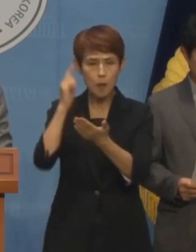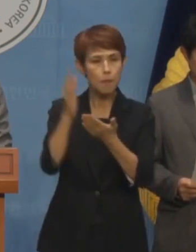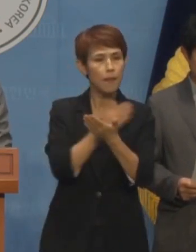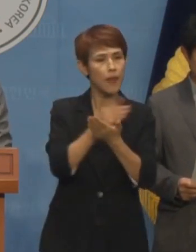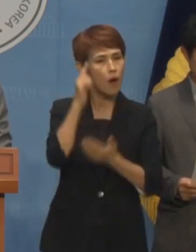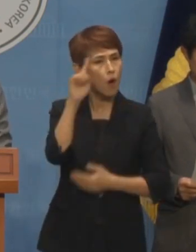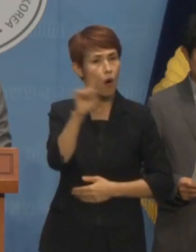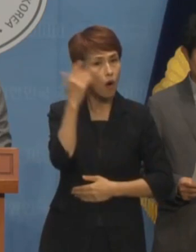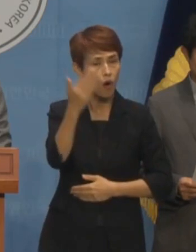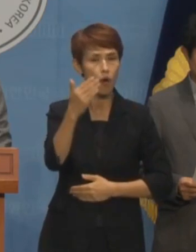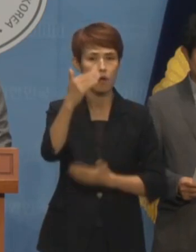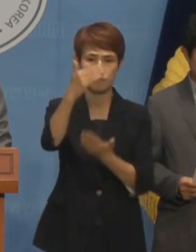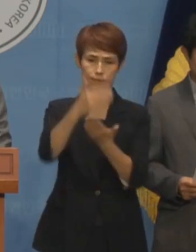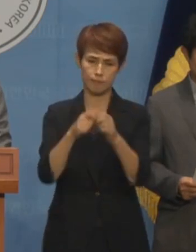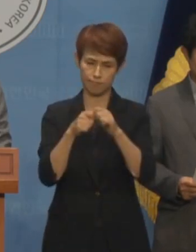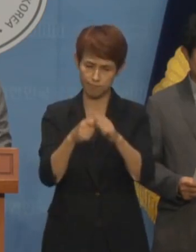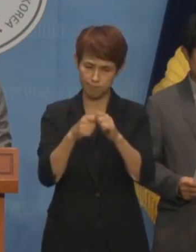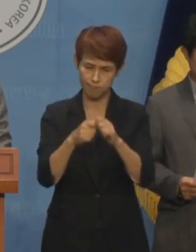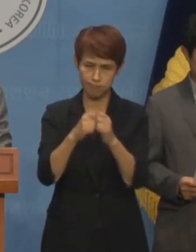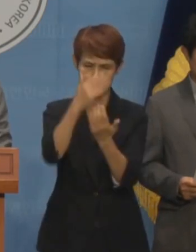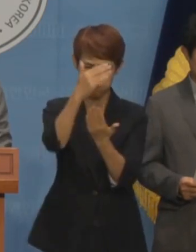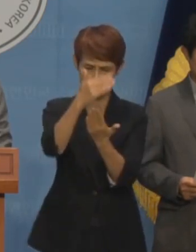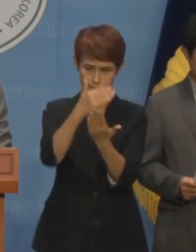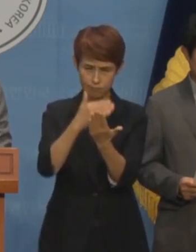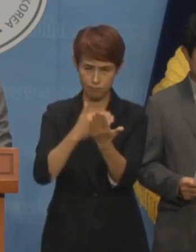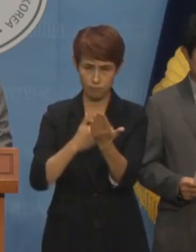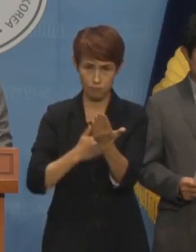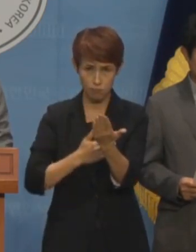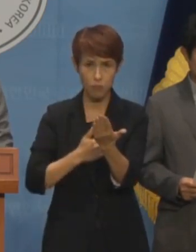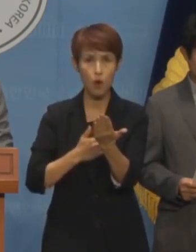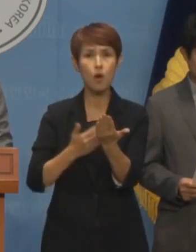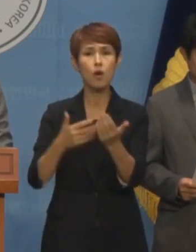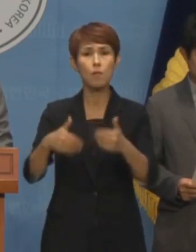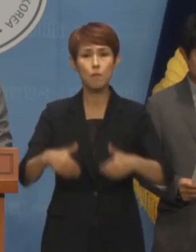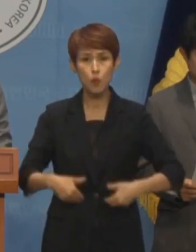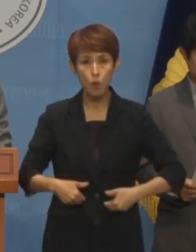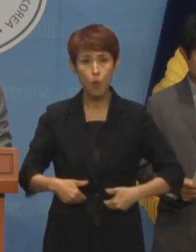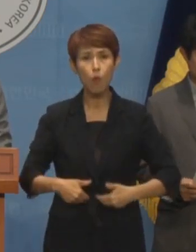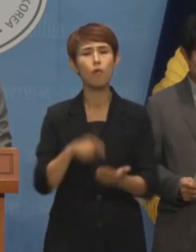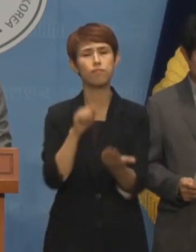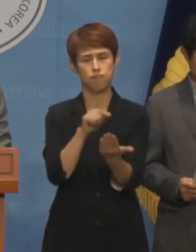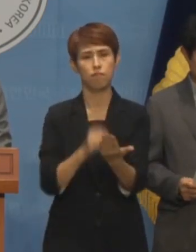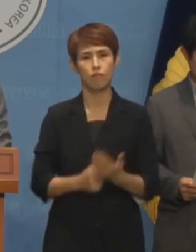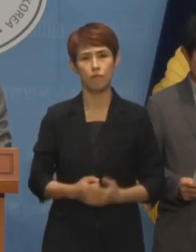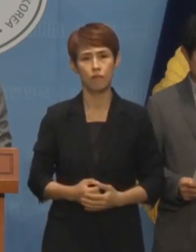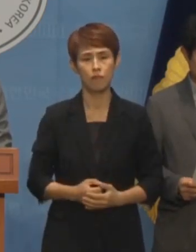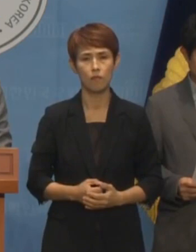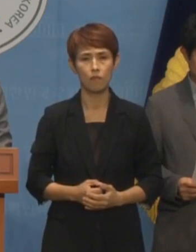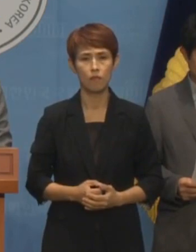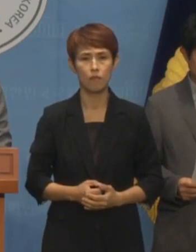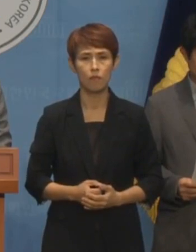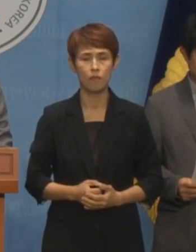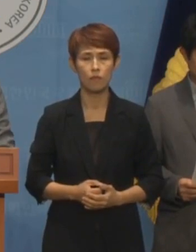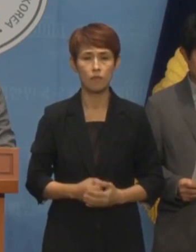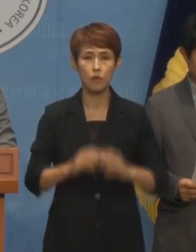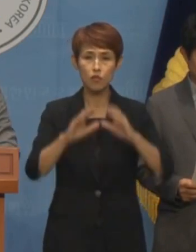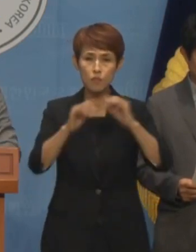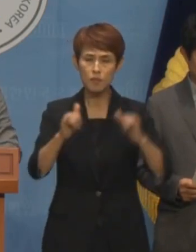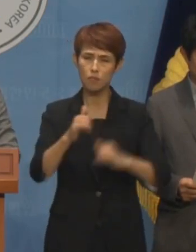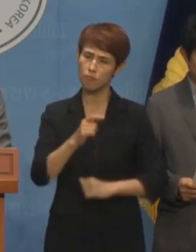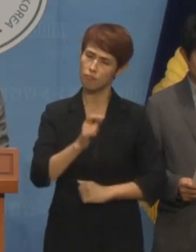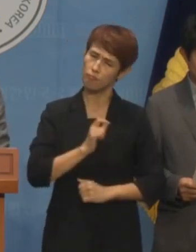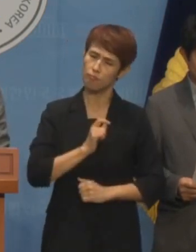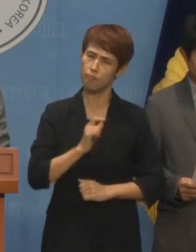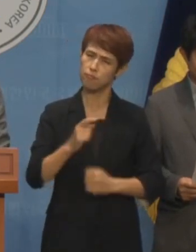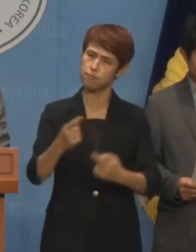판단을 했는지 등의 상세한 과정을 규명할 수 있는 단서입니다. 따라서 국민적 의혹을